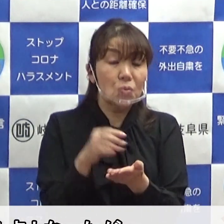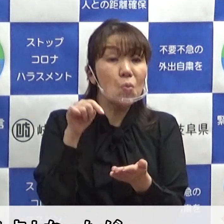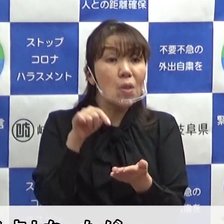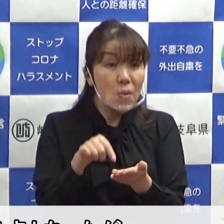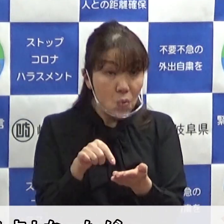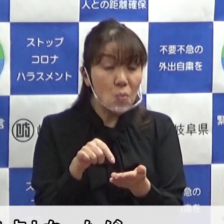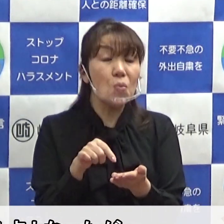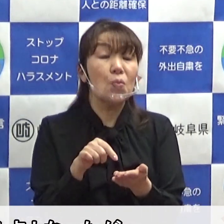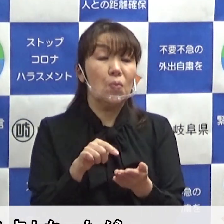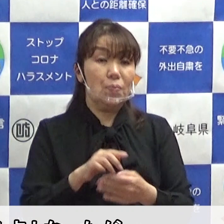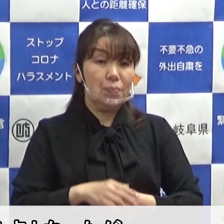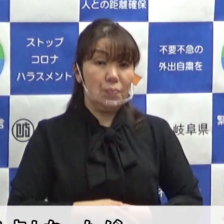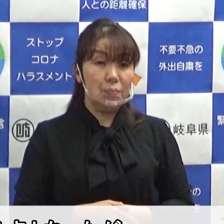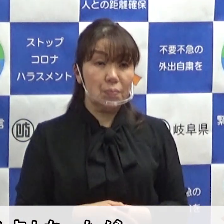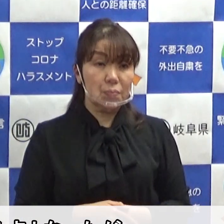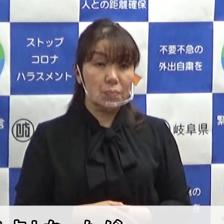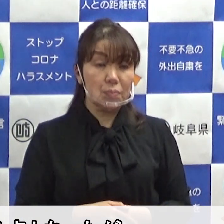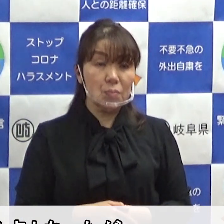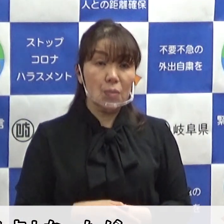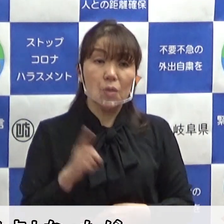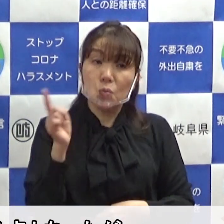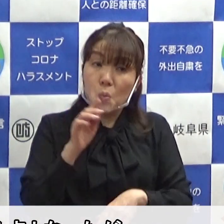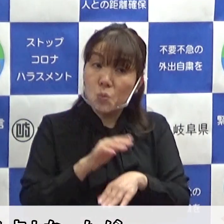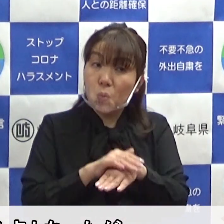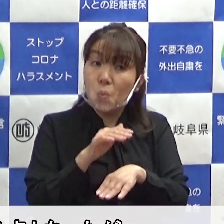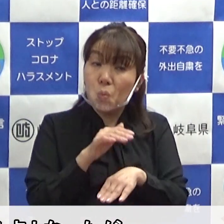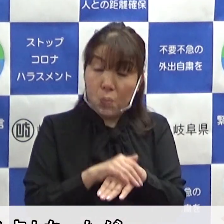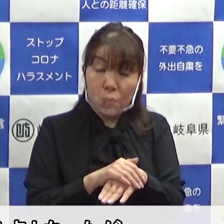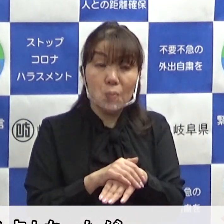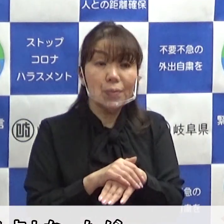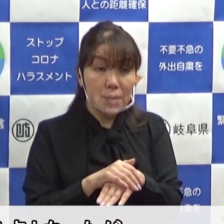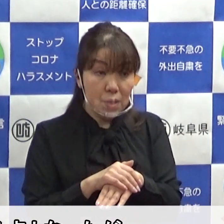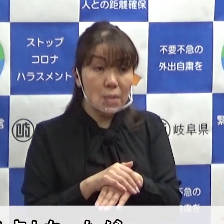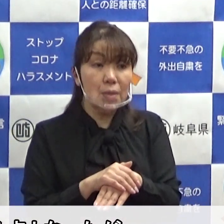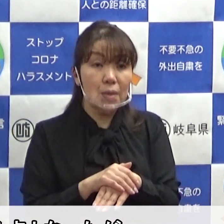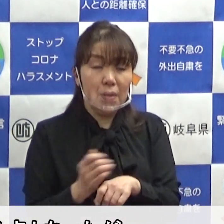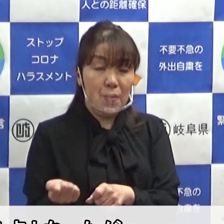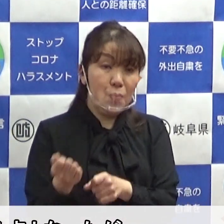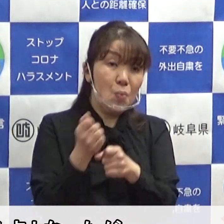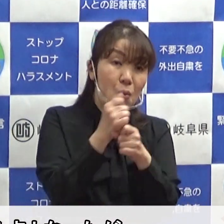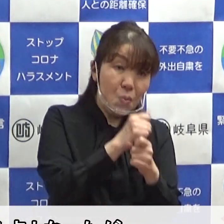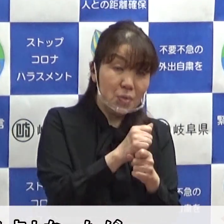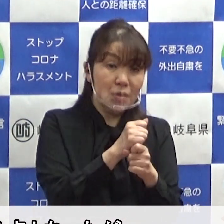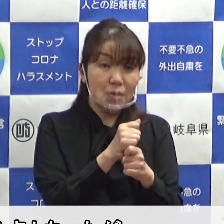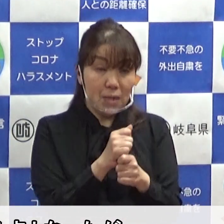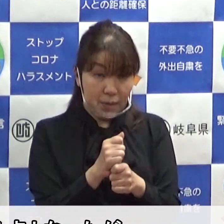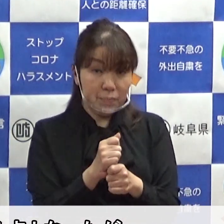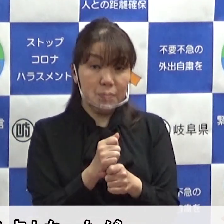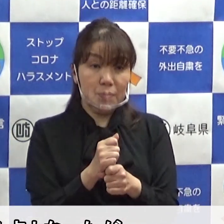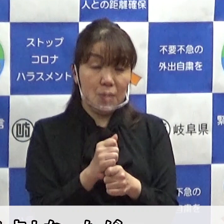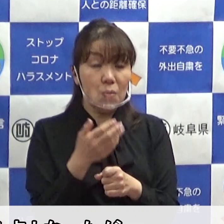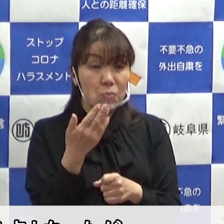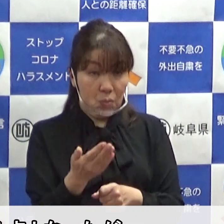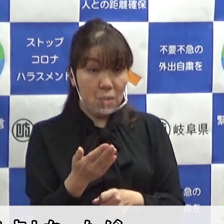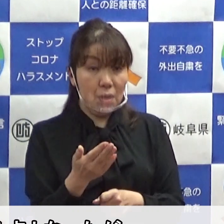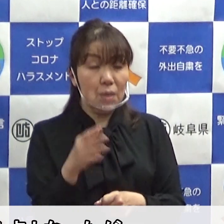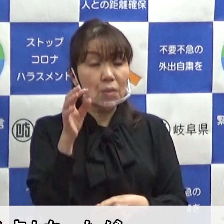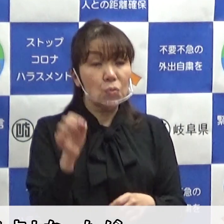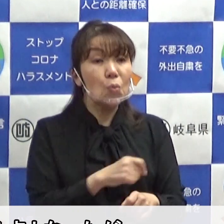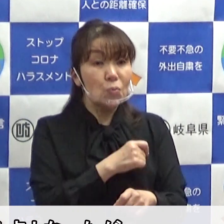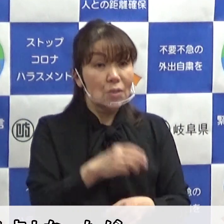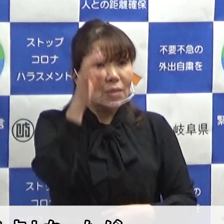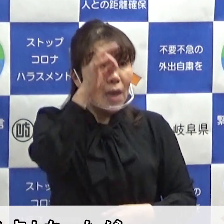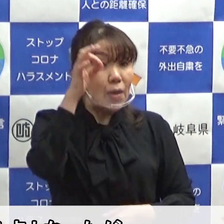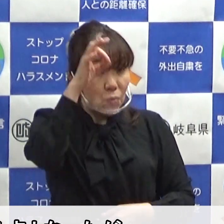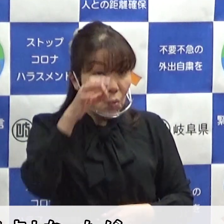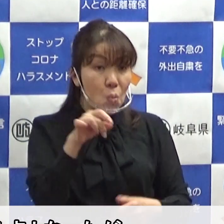ってきている部分についてはですね、まあ、どういうふうに、もう一回挽回をしていくか、特に観光とか